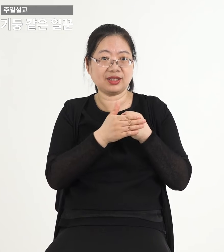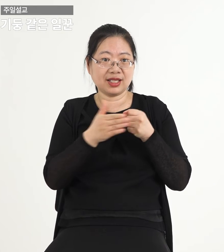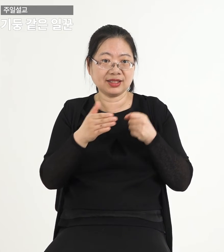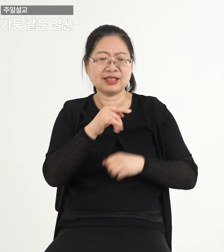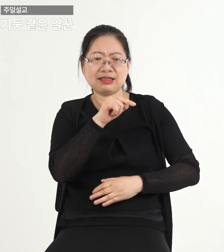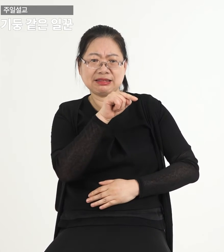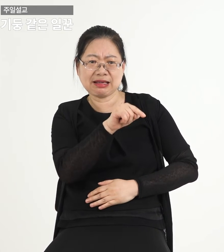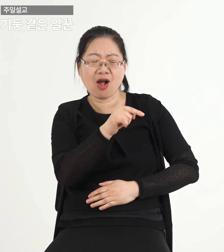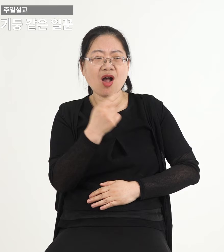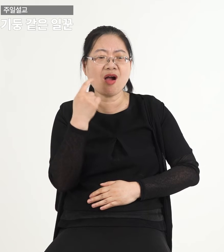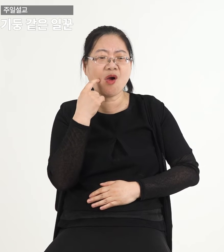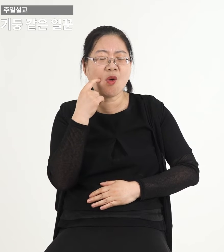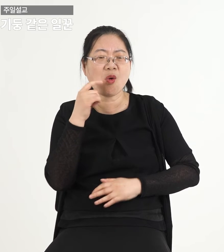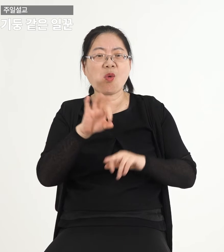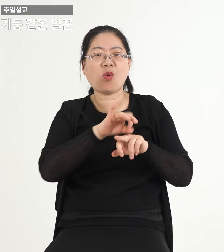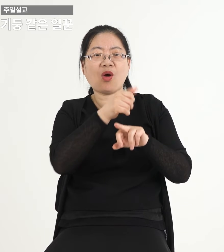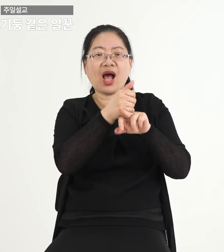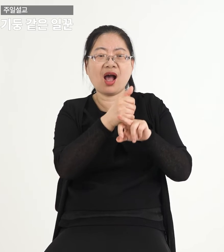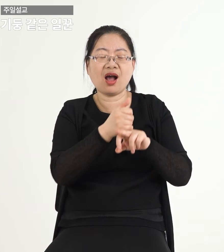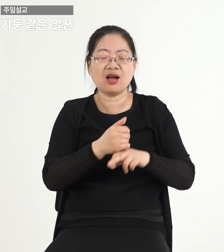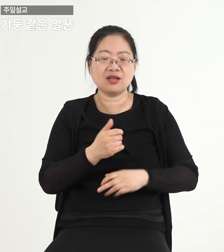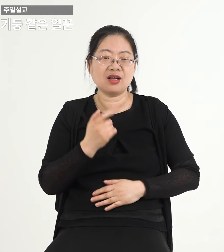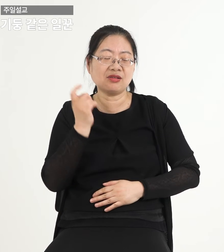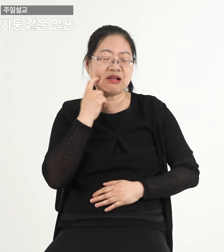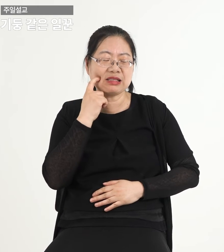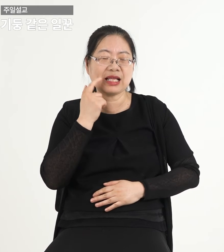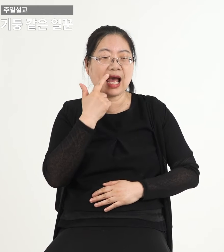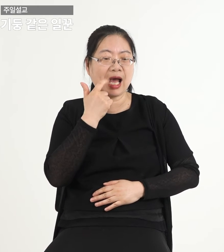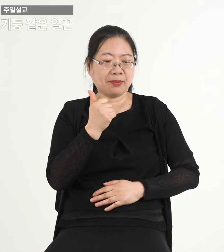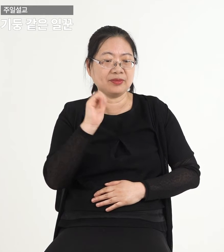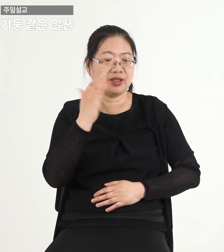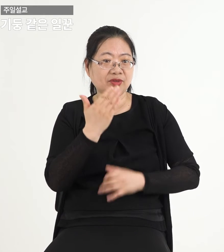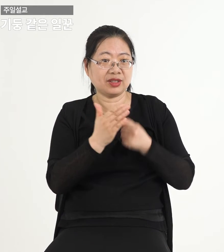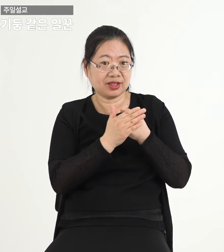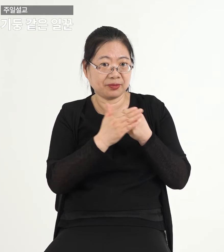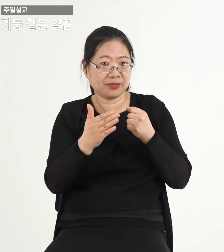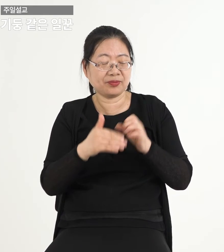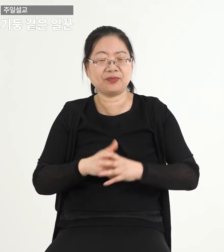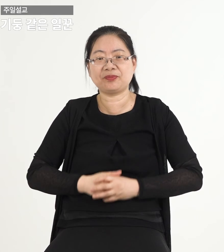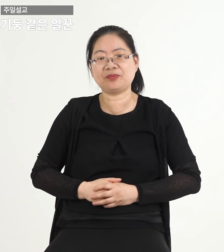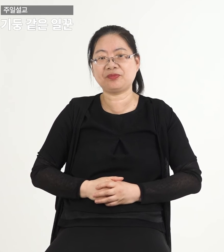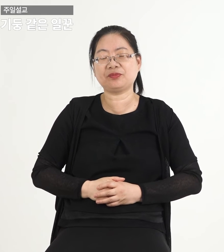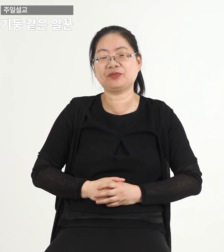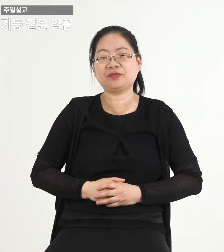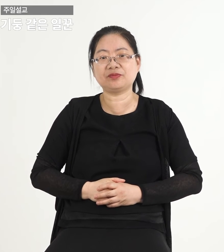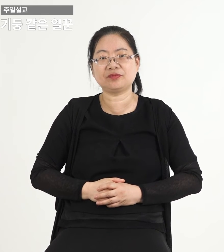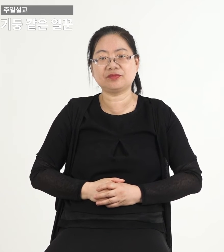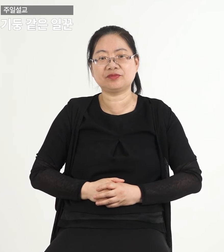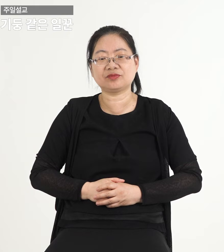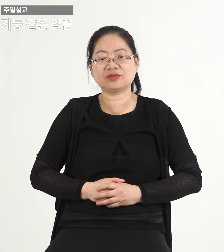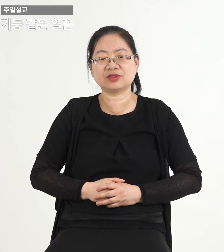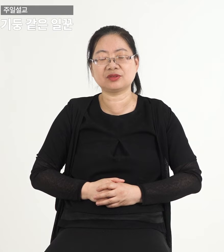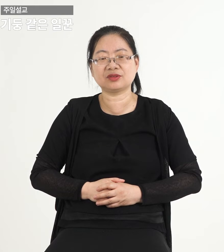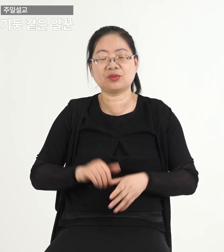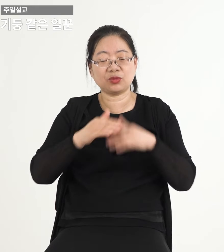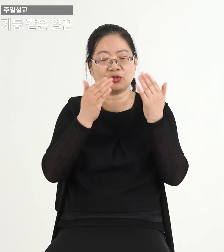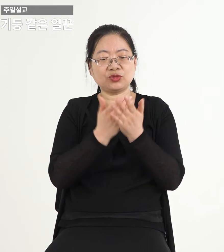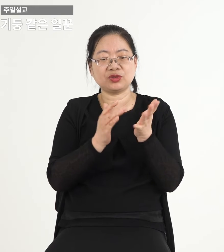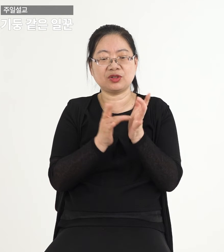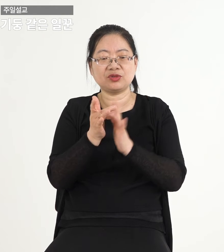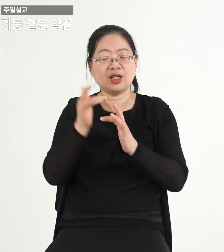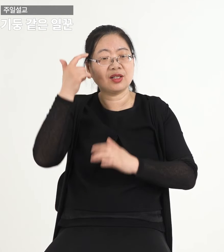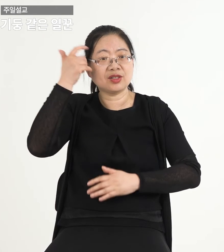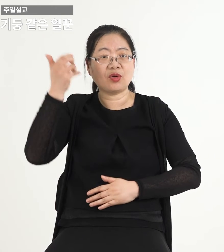그가 거짓말쟁이요 거짓의 아비가 되었습니다. 전부 예수의 영이